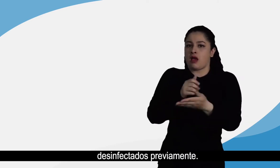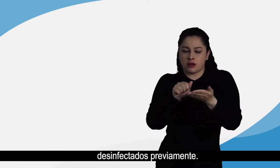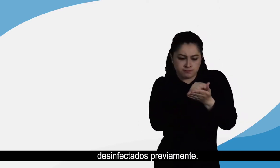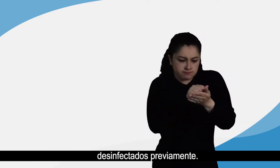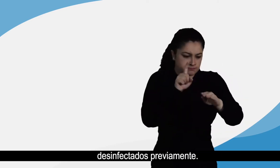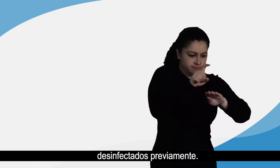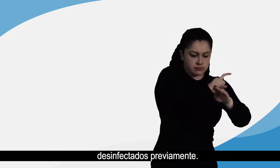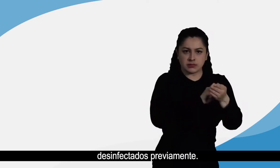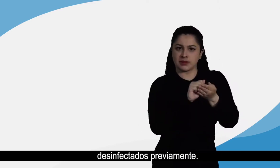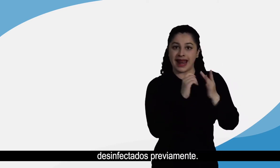previamente